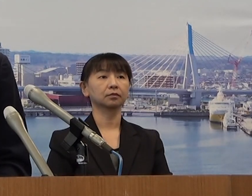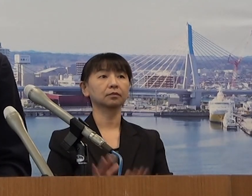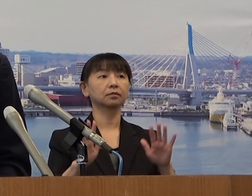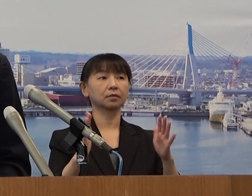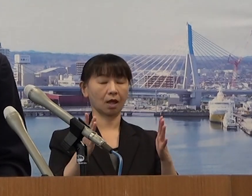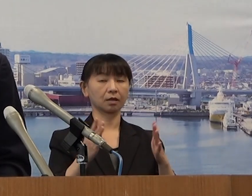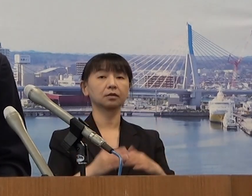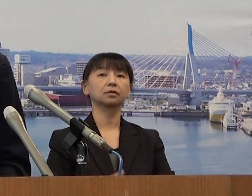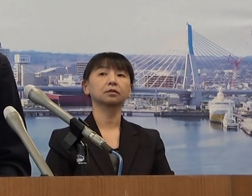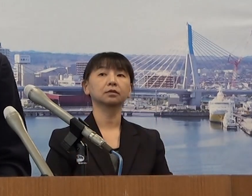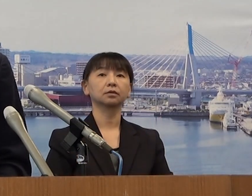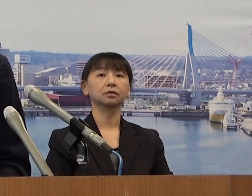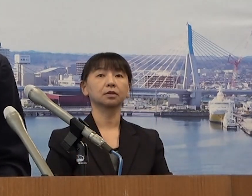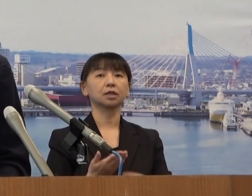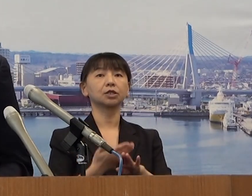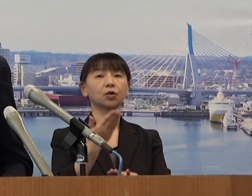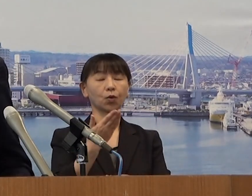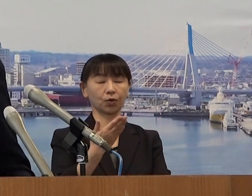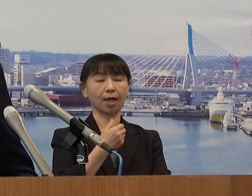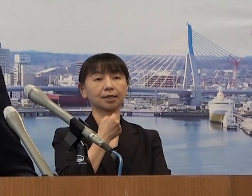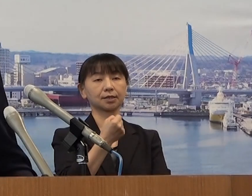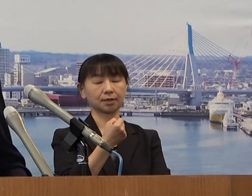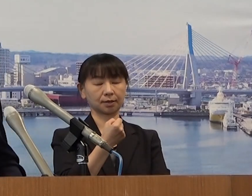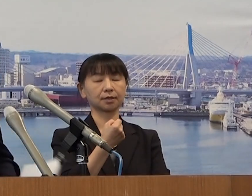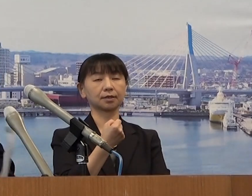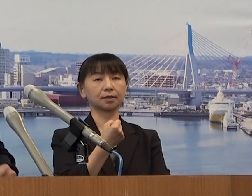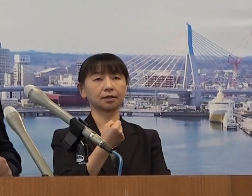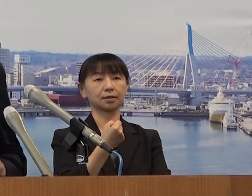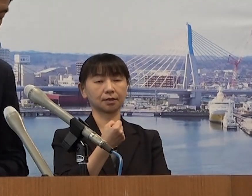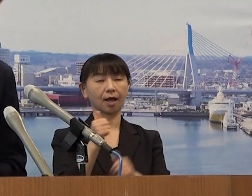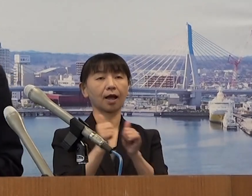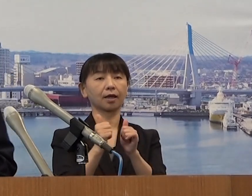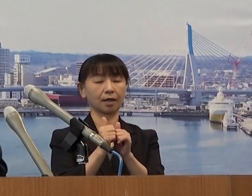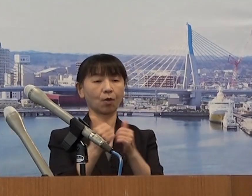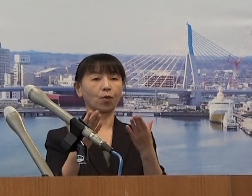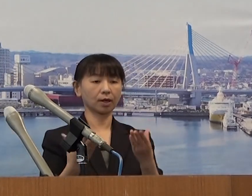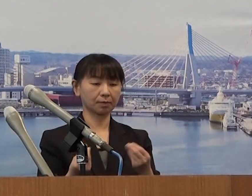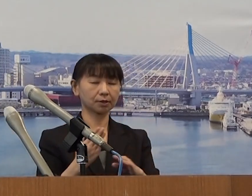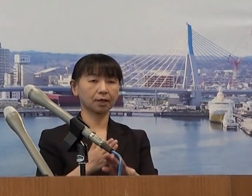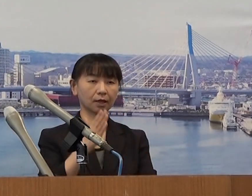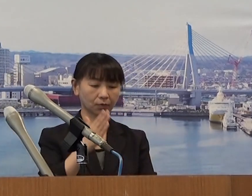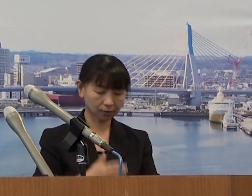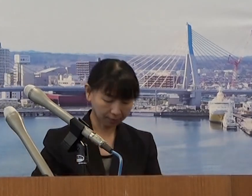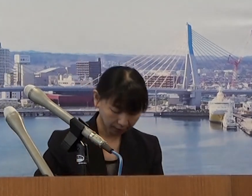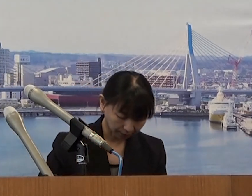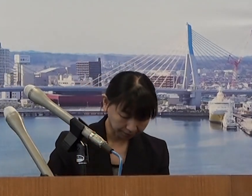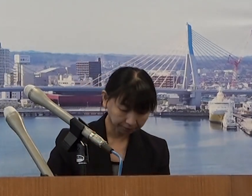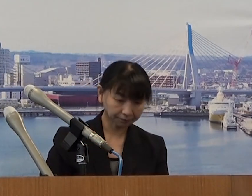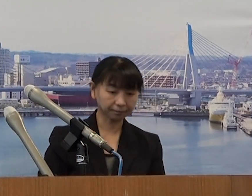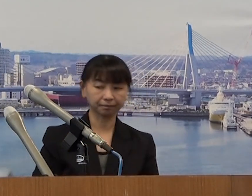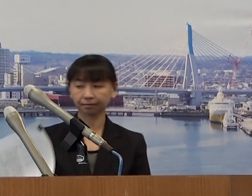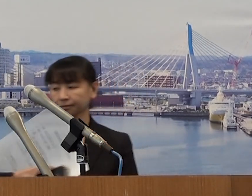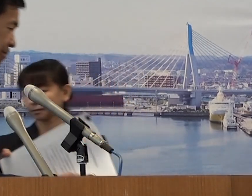ないようですので、これで記者会見を終了いたします。ありがとうございました。 ありがとうございました。